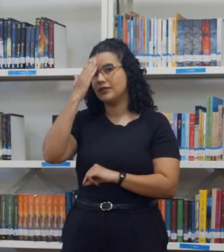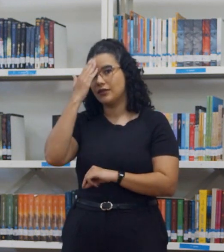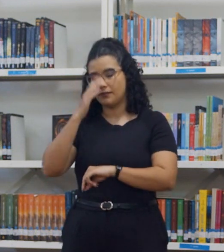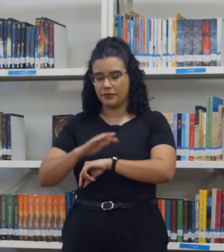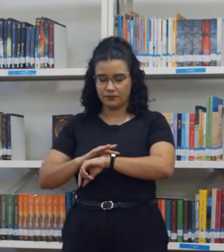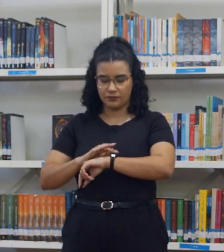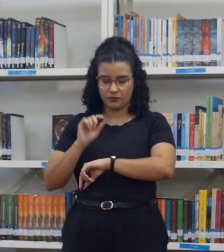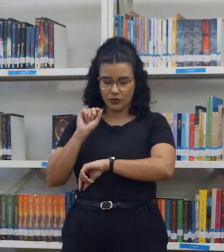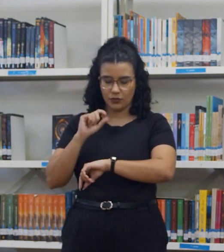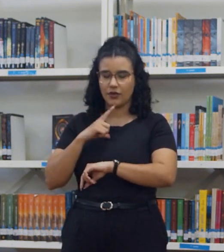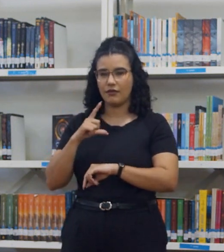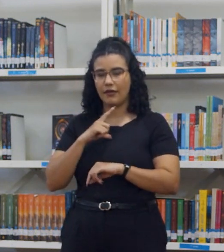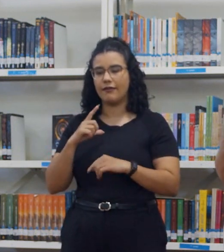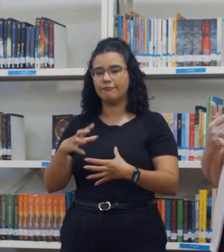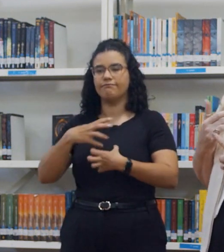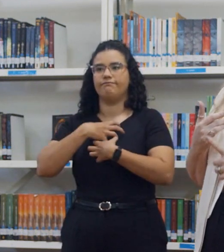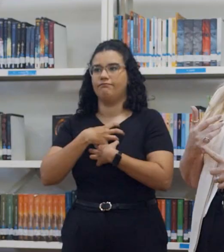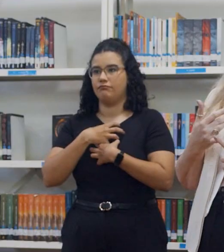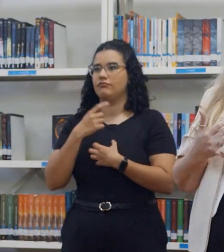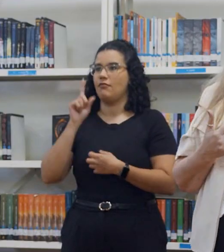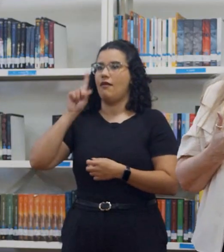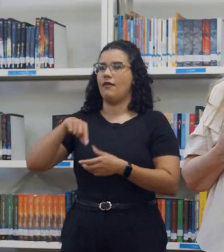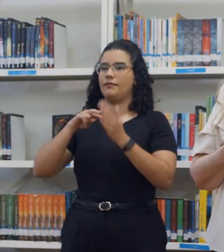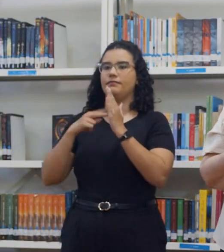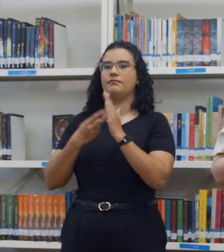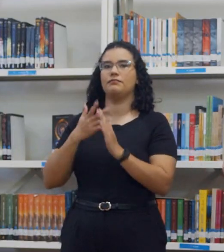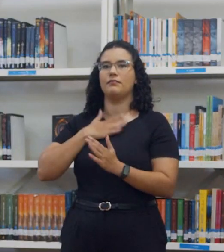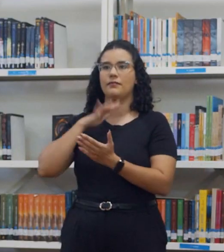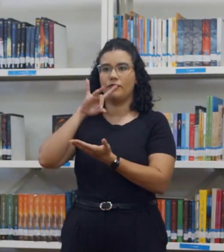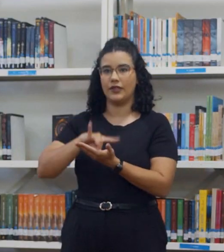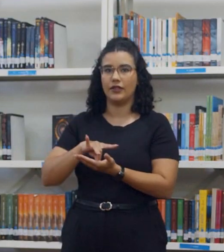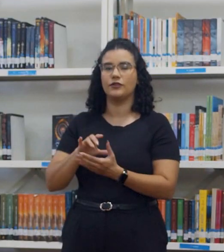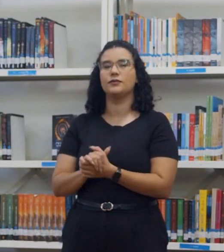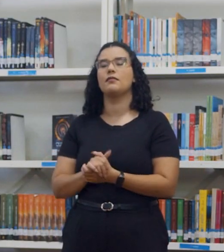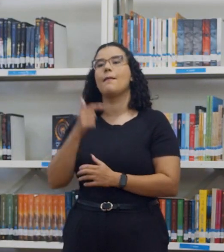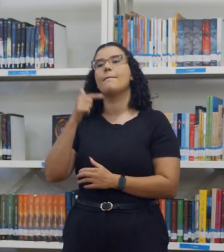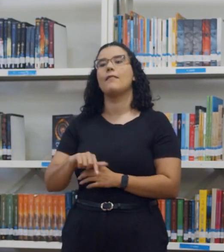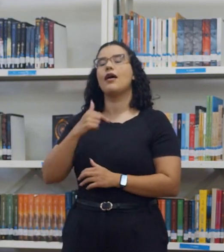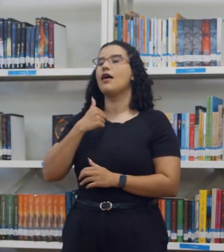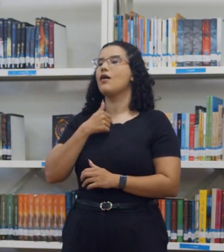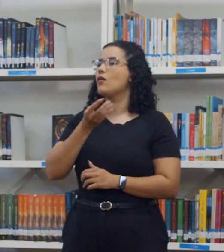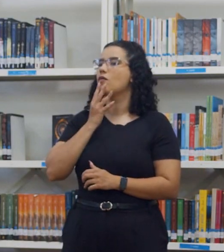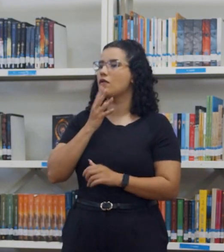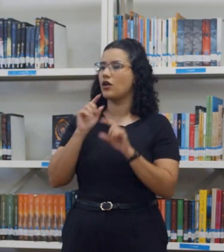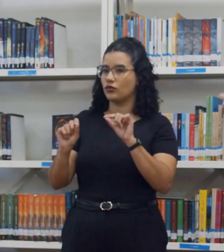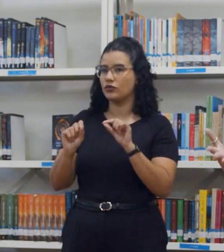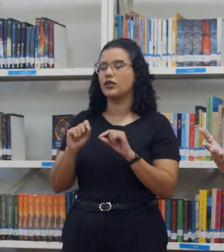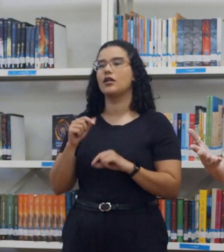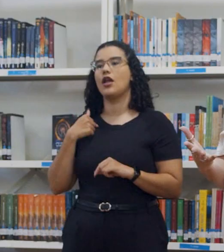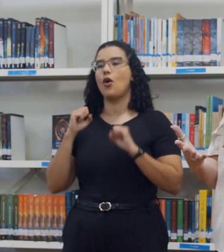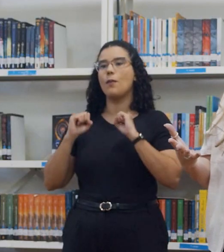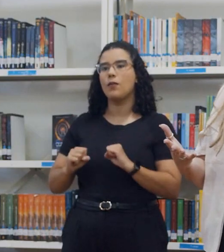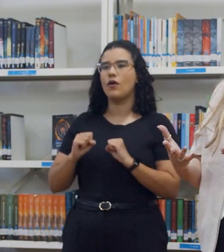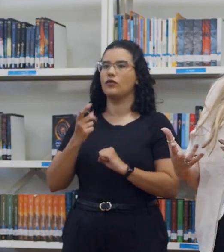afeta e que eu vou contar com verdade, o que eu conheço e que eu posso